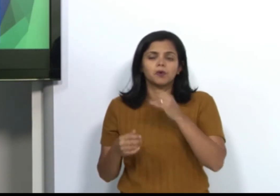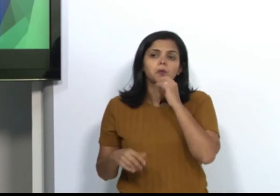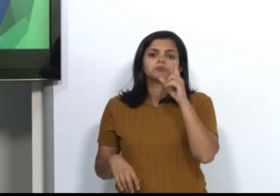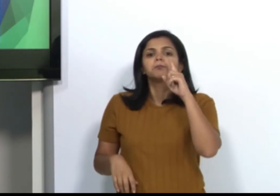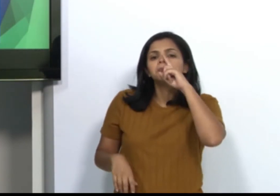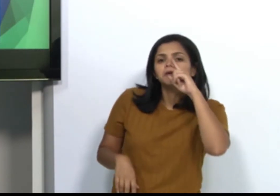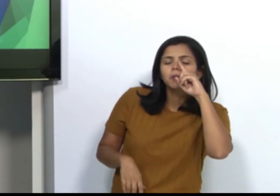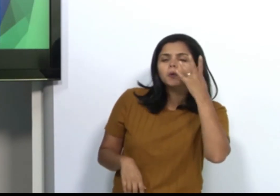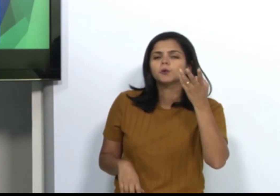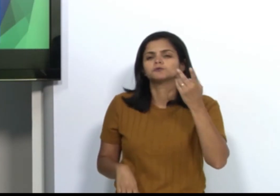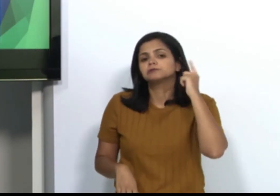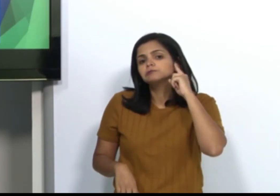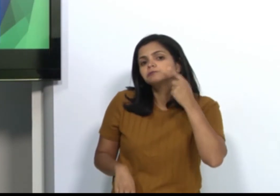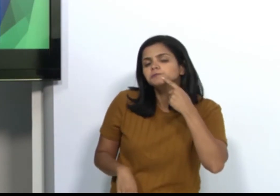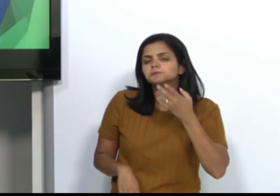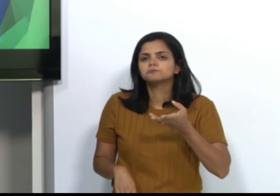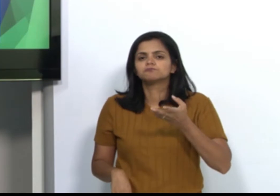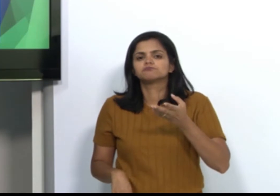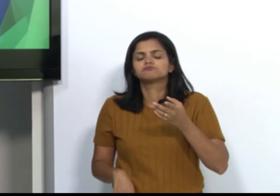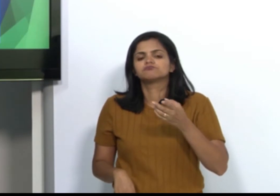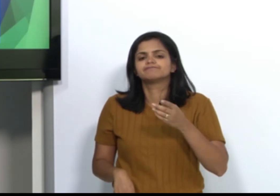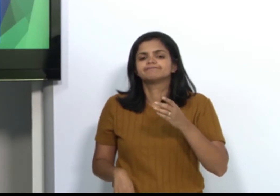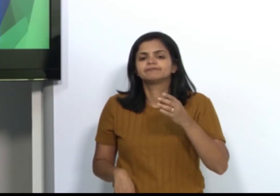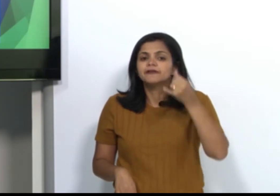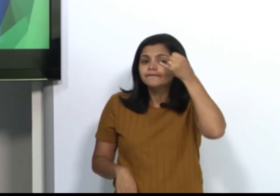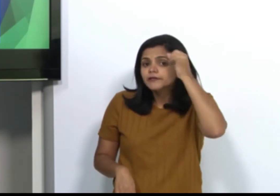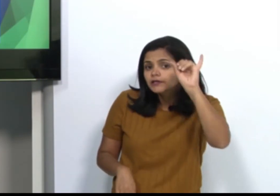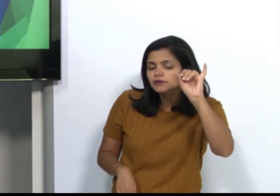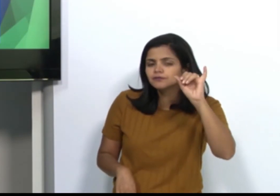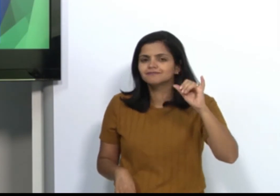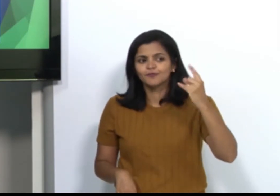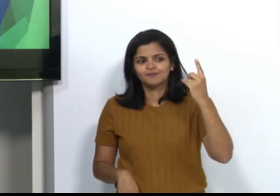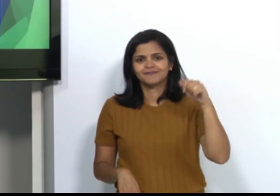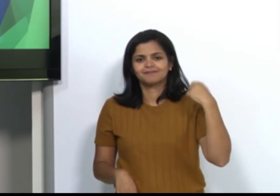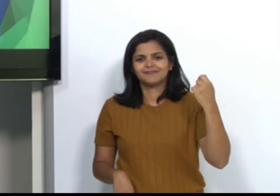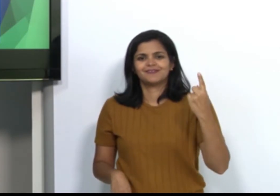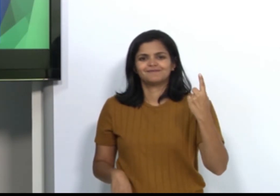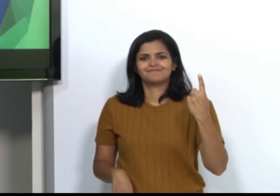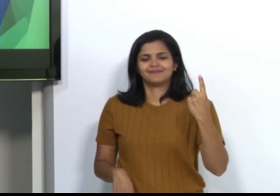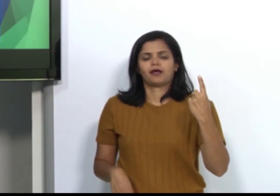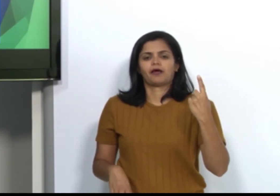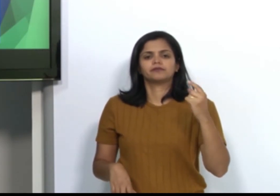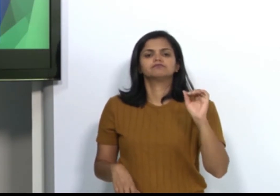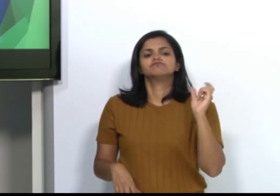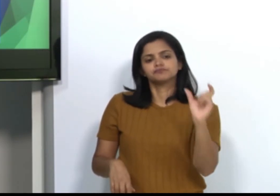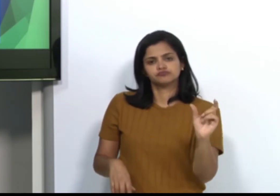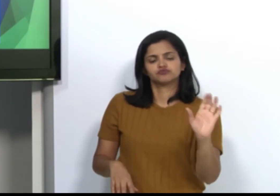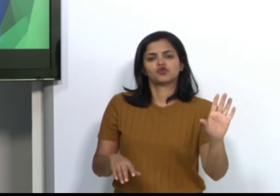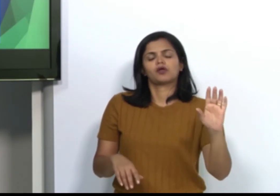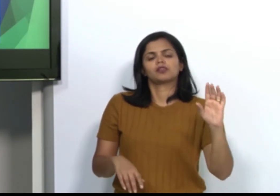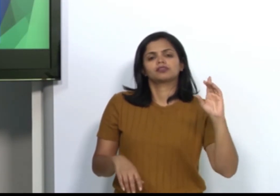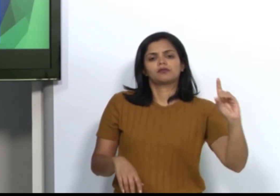Minas Gerais, perigo, surdo, evitar.